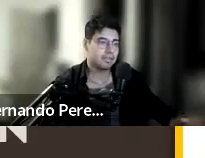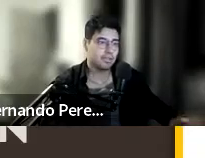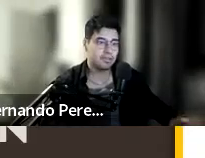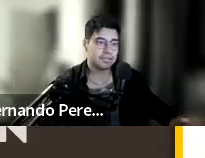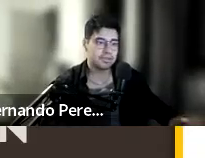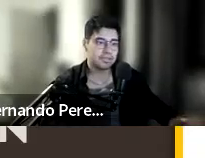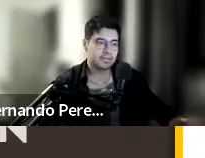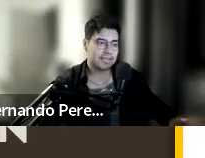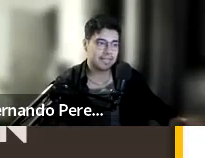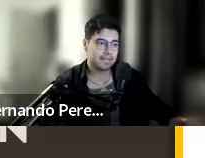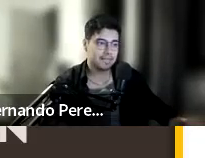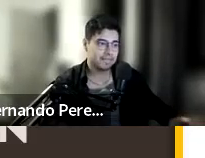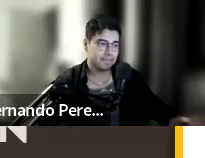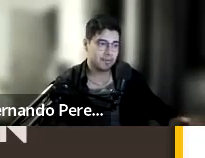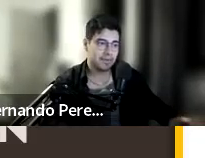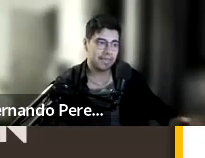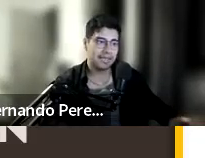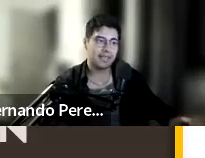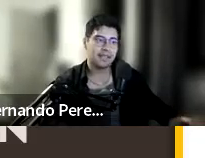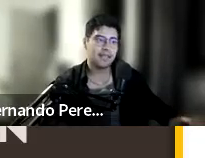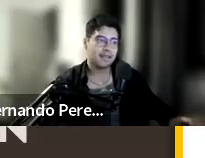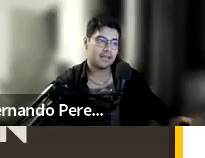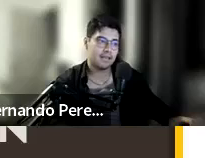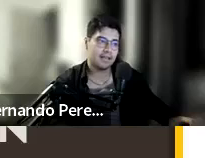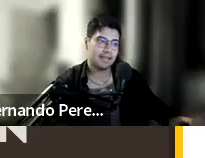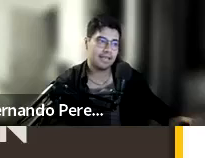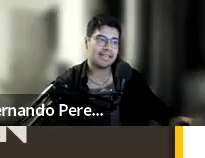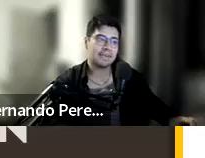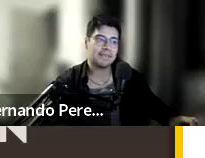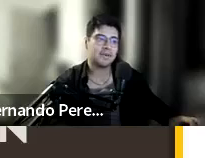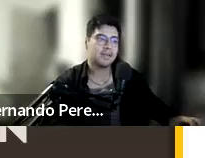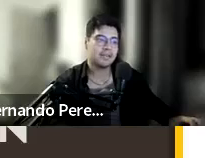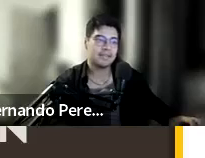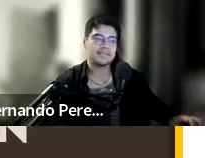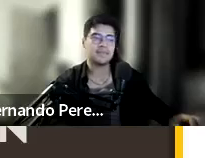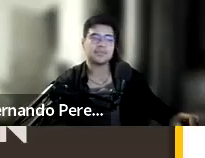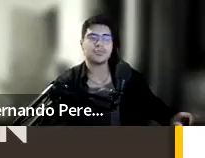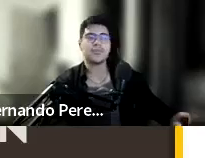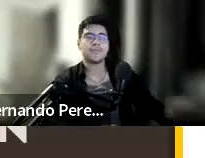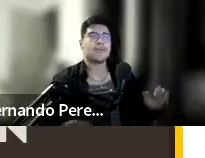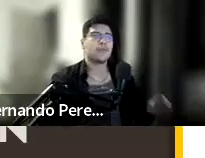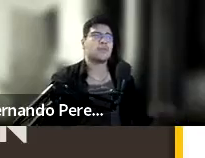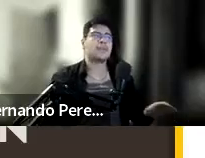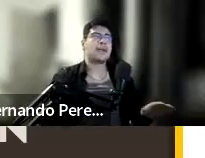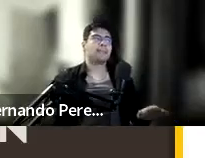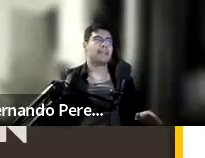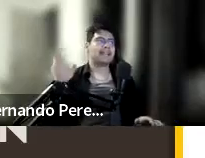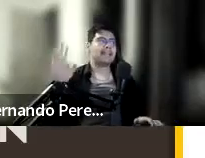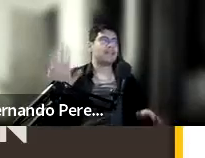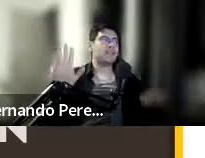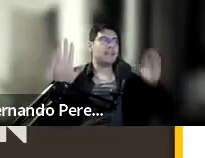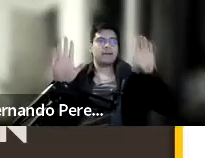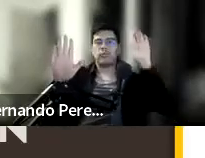Todo esto es importante porque en español decimos una película